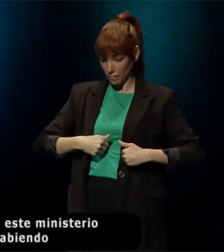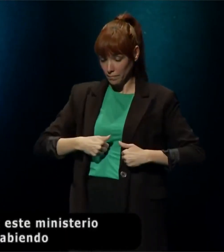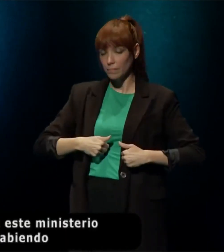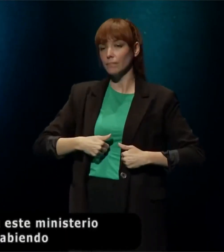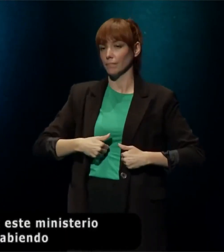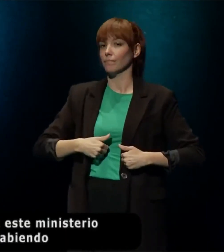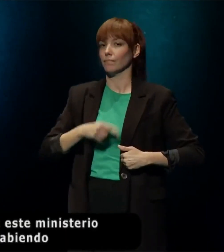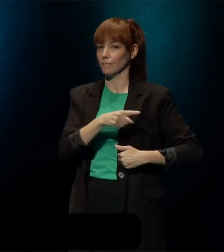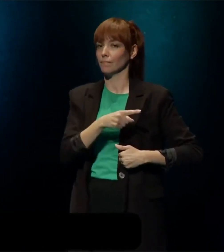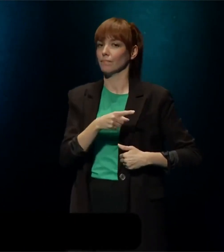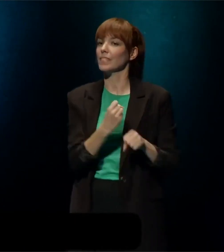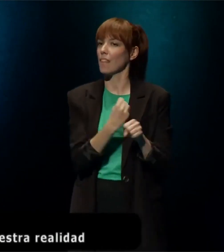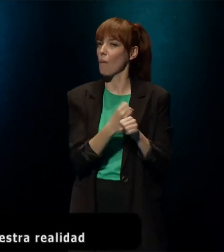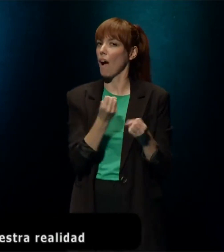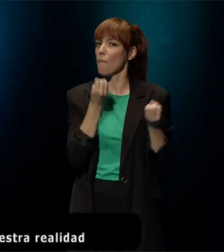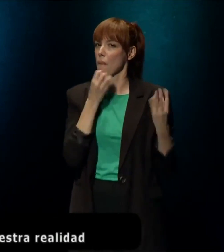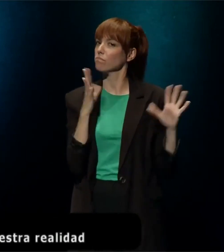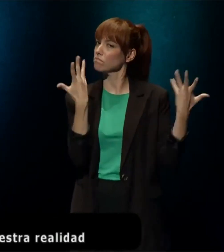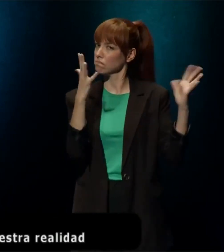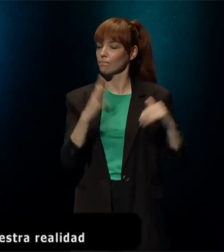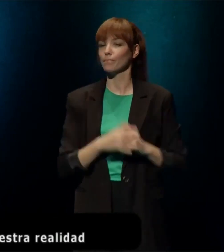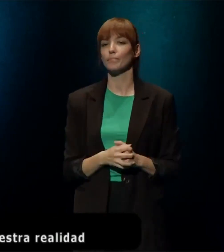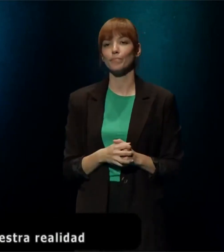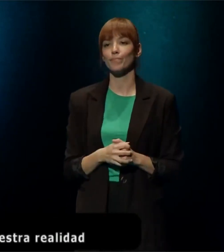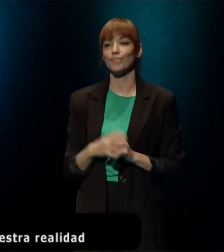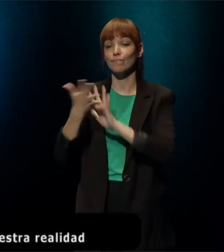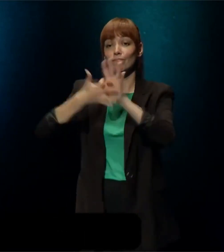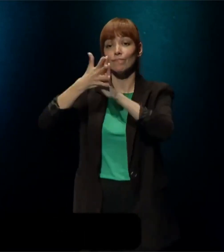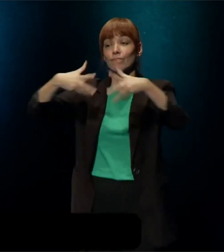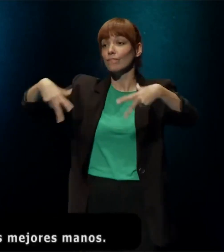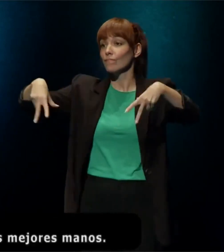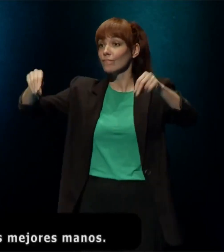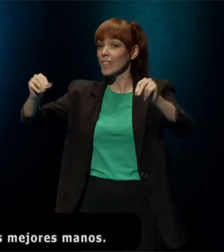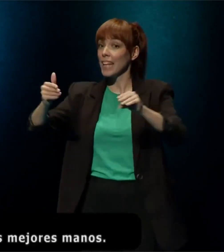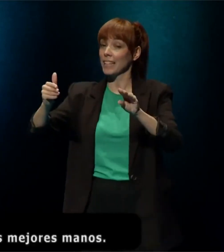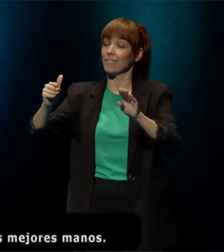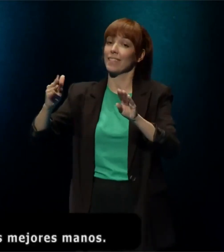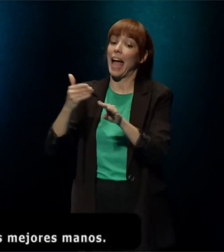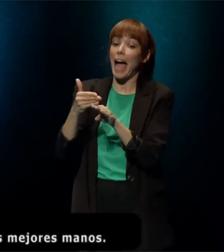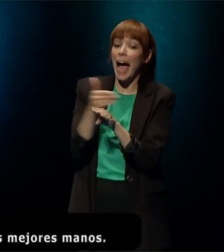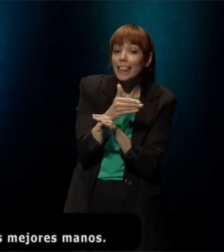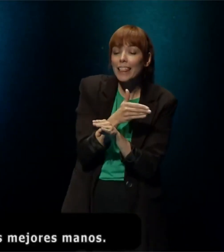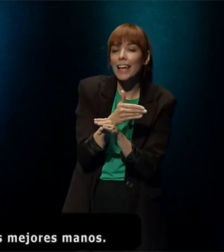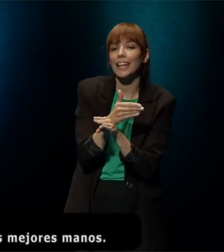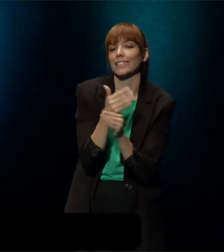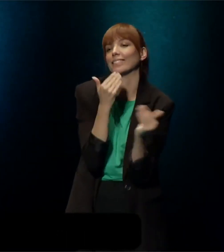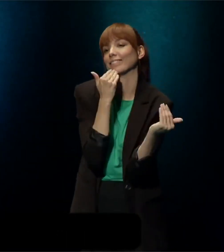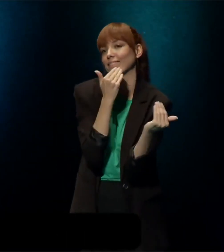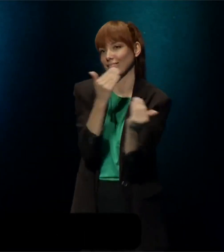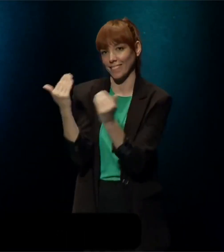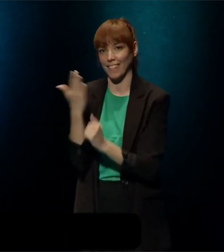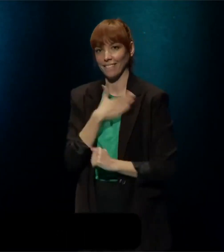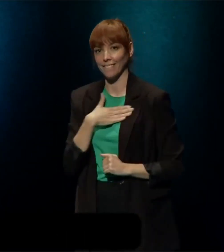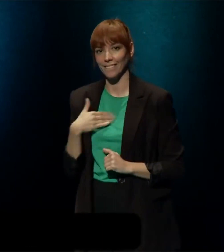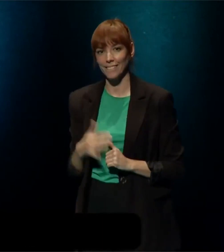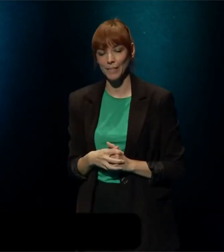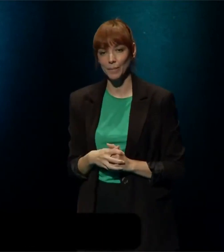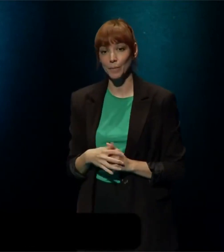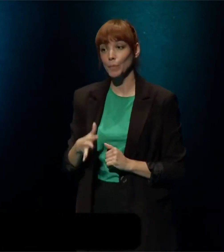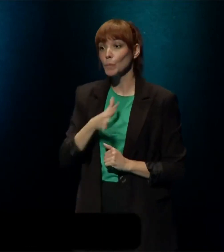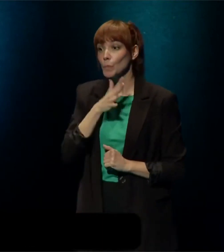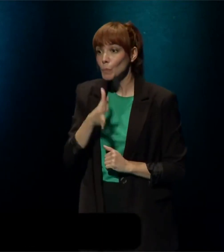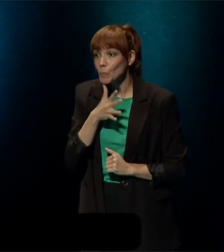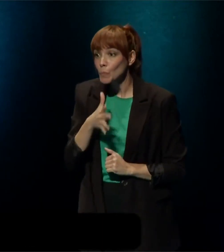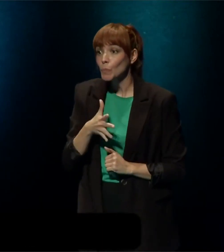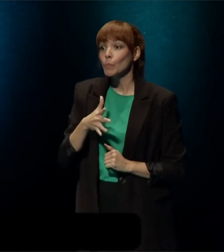manos. No quiero finalizar sin agradecer por abrirme, Luis, en el